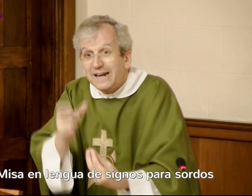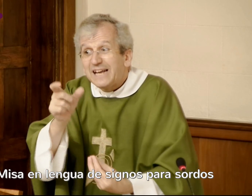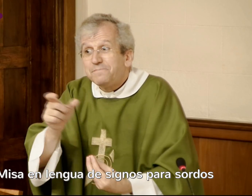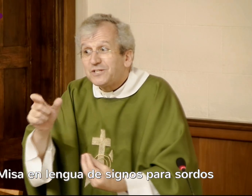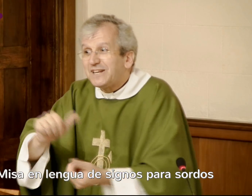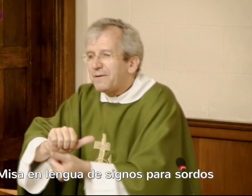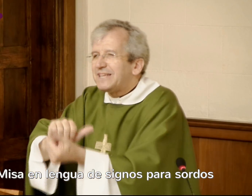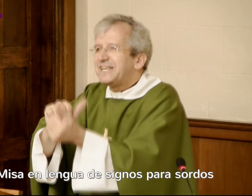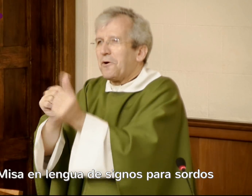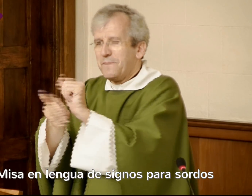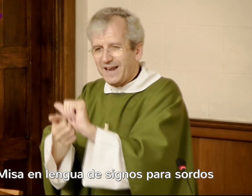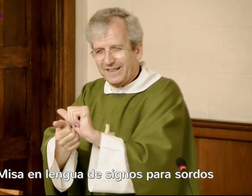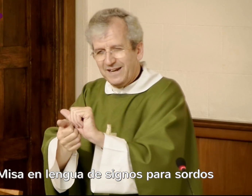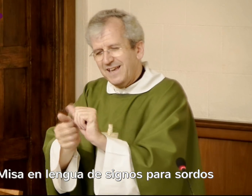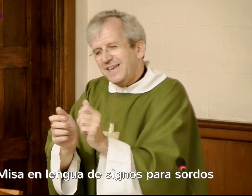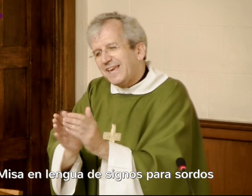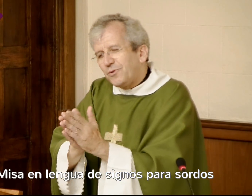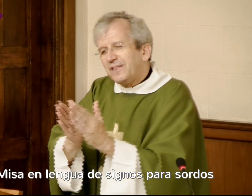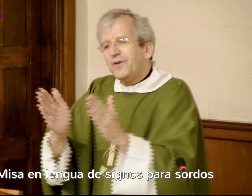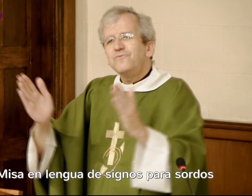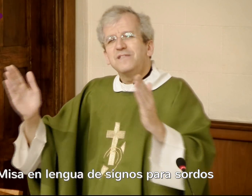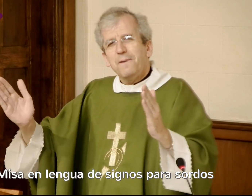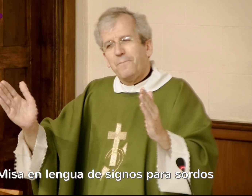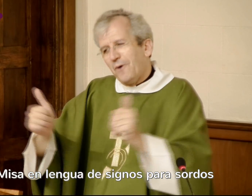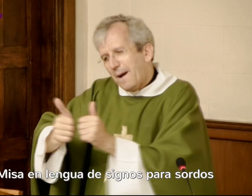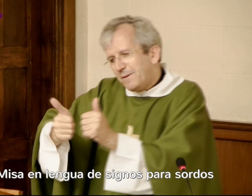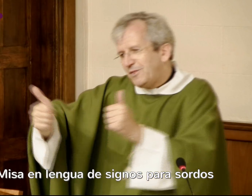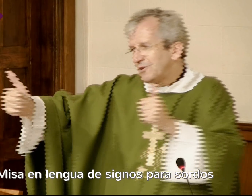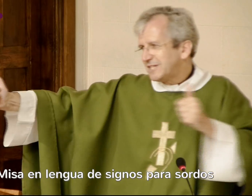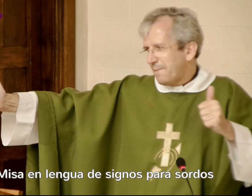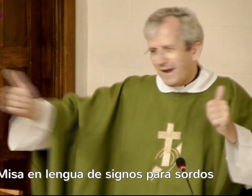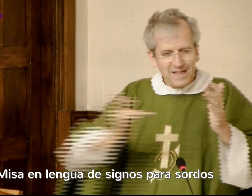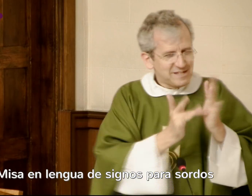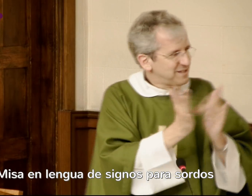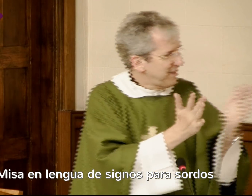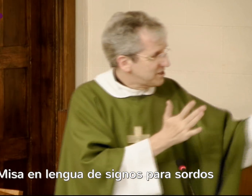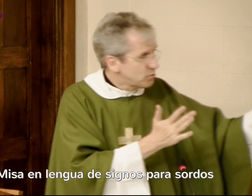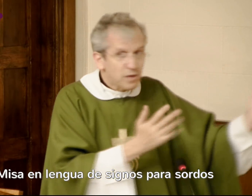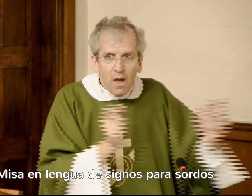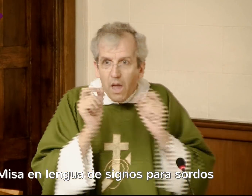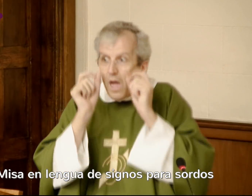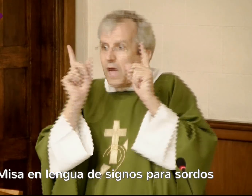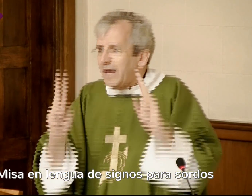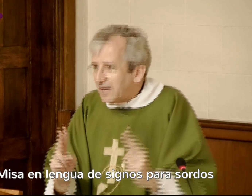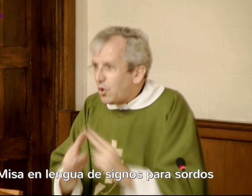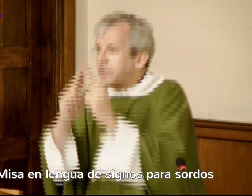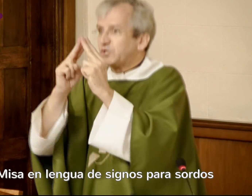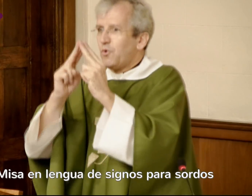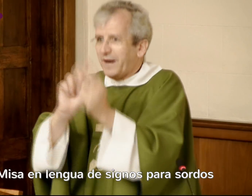Las personas que a veces se convierten y que durante un tiempo han vivido separadas de Jesús y lo descubren,